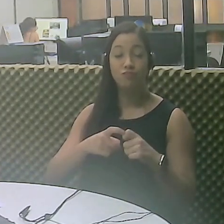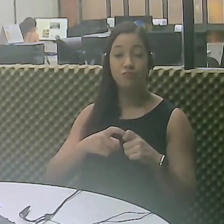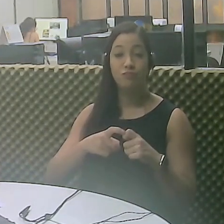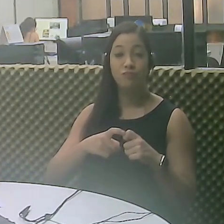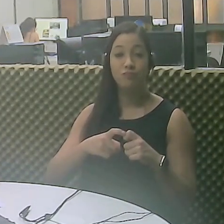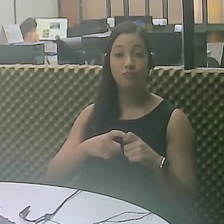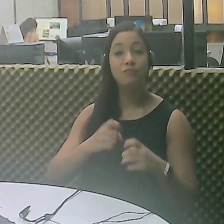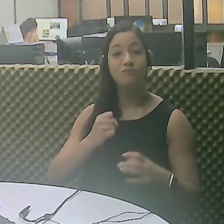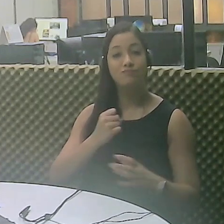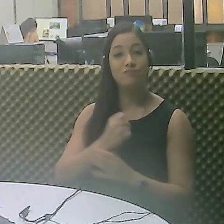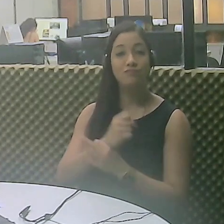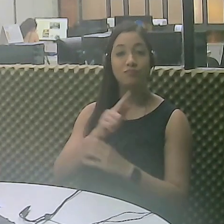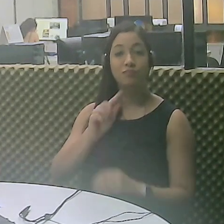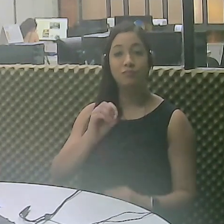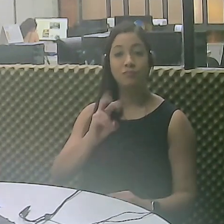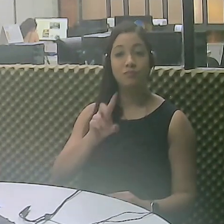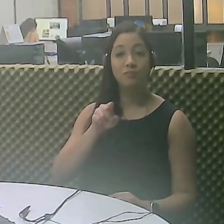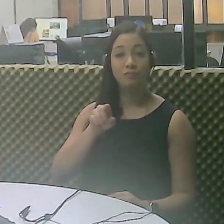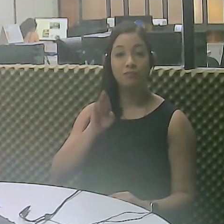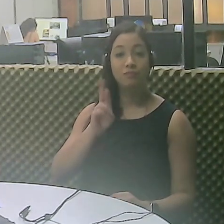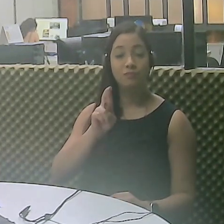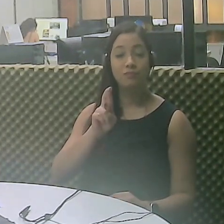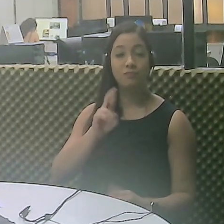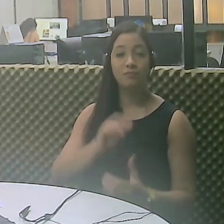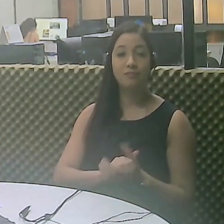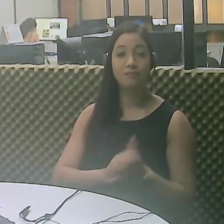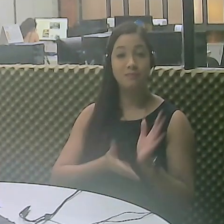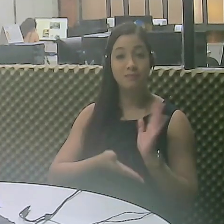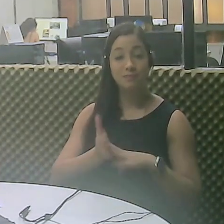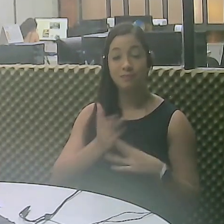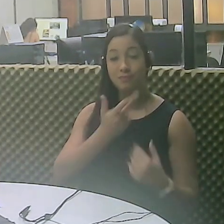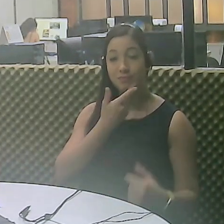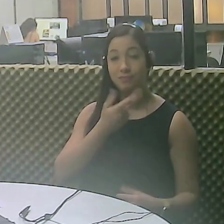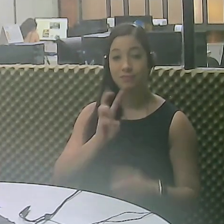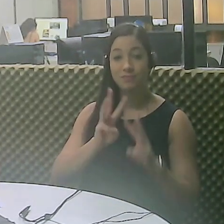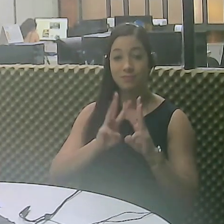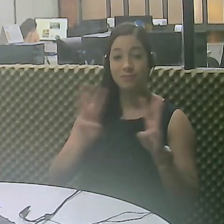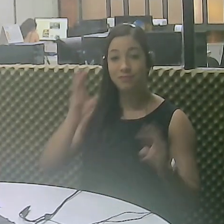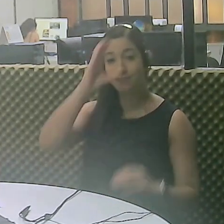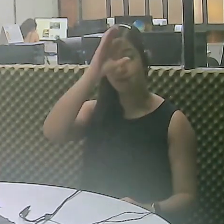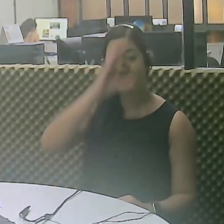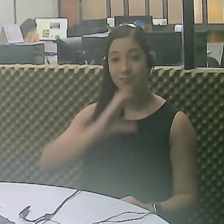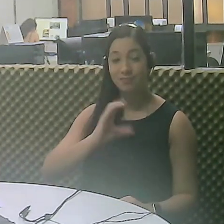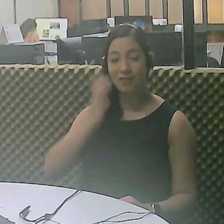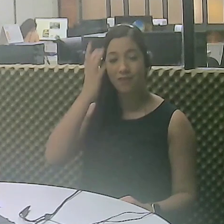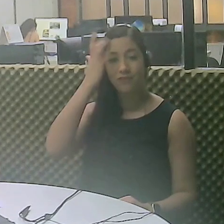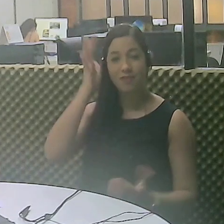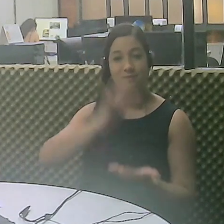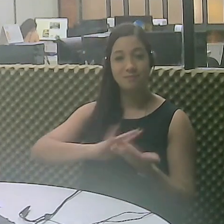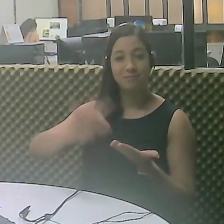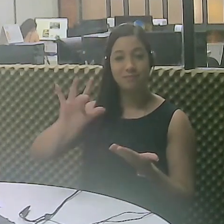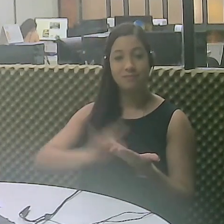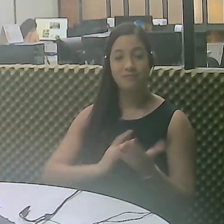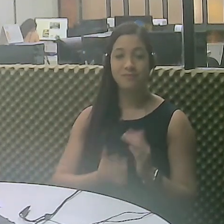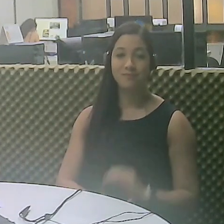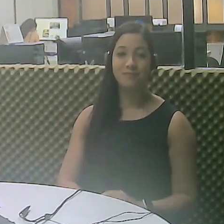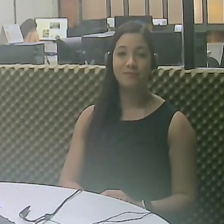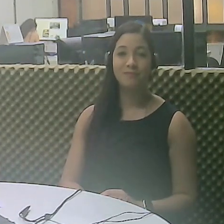E tem segurança do acesso gov.br. Entra lá, Portal Cidadão. Tudo fácil, na palma da